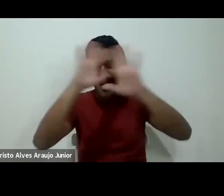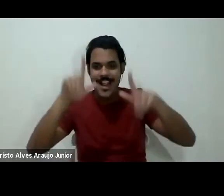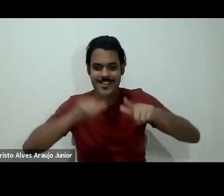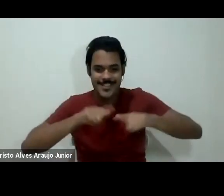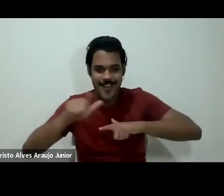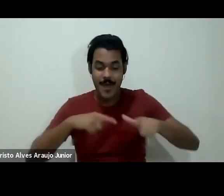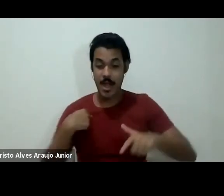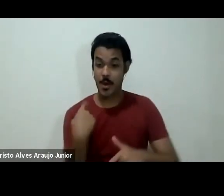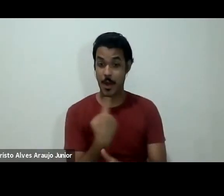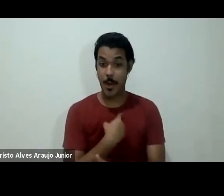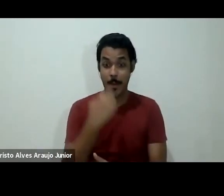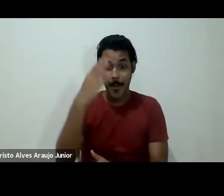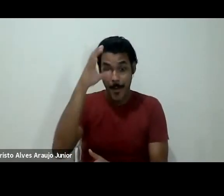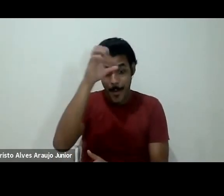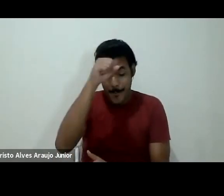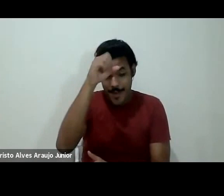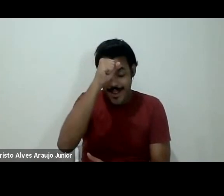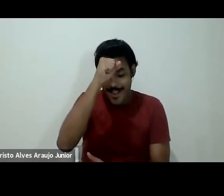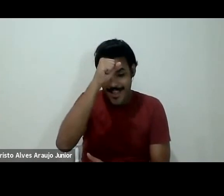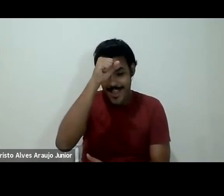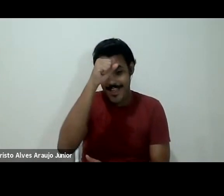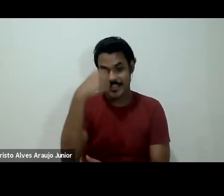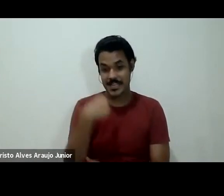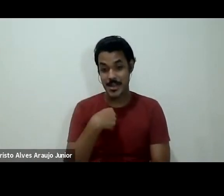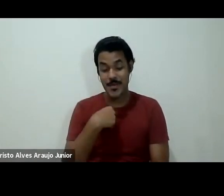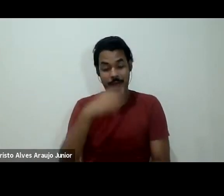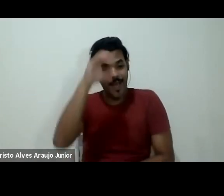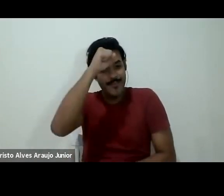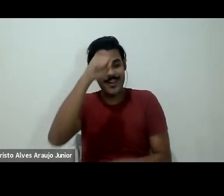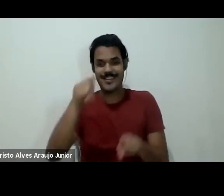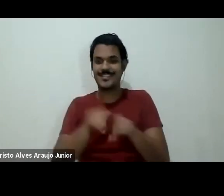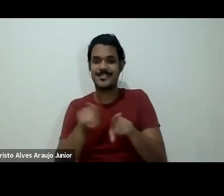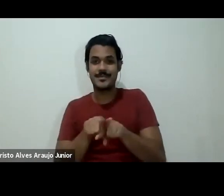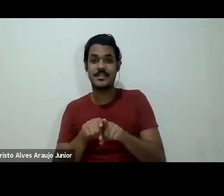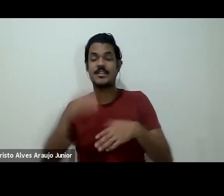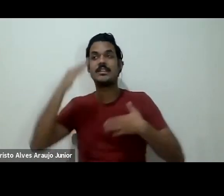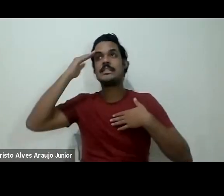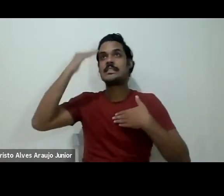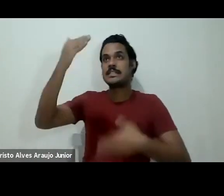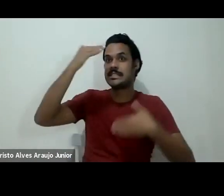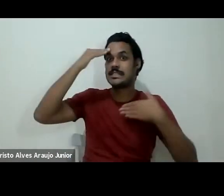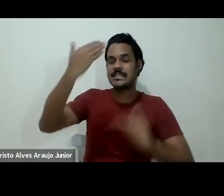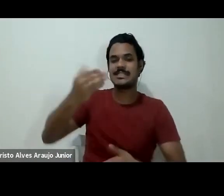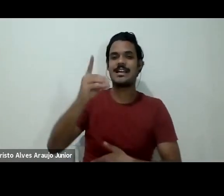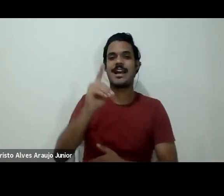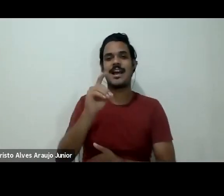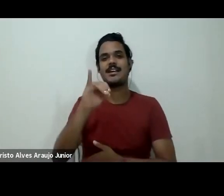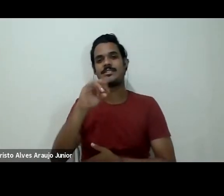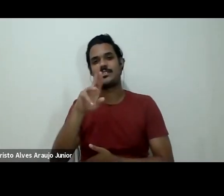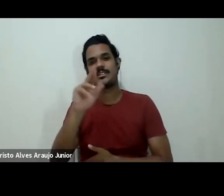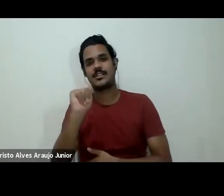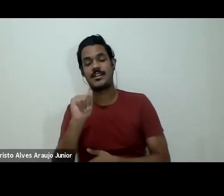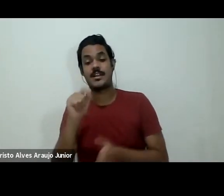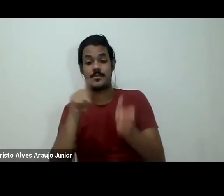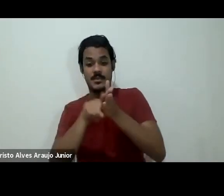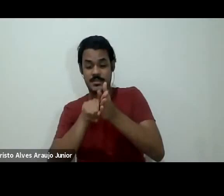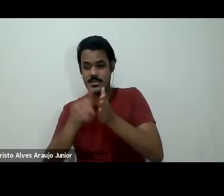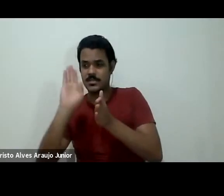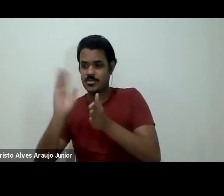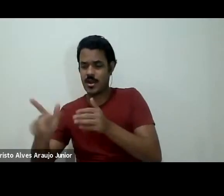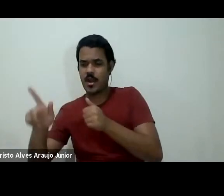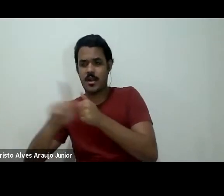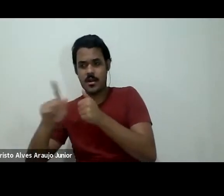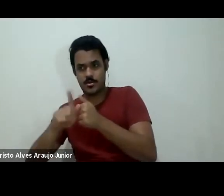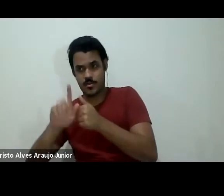aprenderia durante esse processo. Então, eu quero agradecer muito, muito a Valdíria por trazer a pesquisa dela, que já vem da graduação, que ela